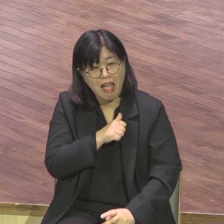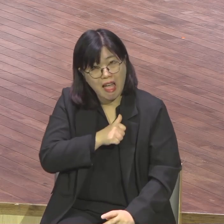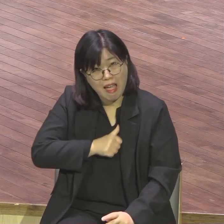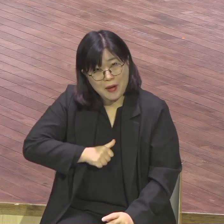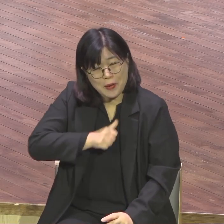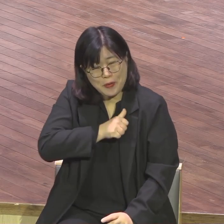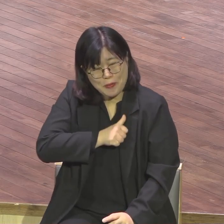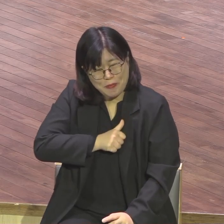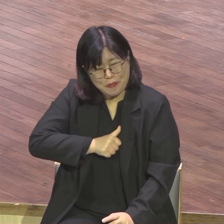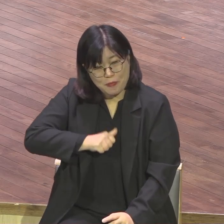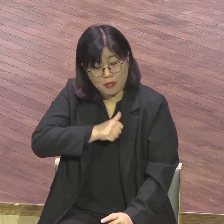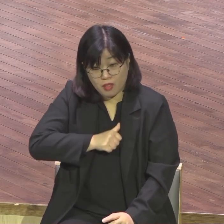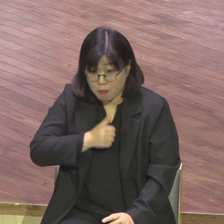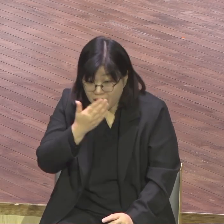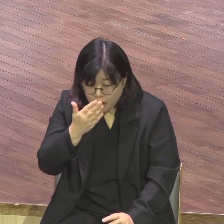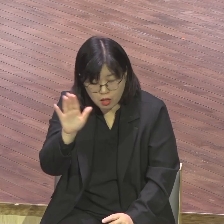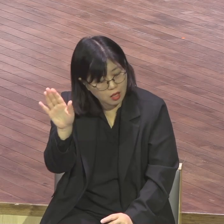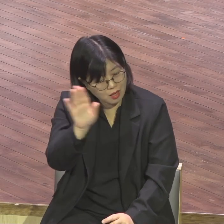다른 말로 하면 기도라니까.